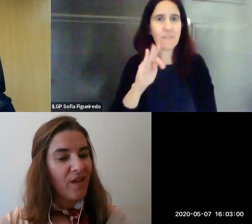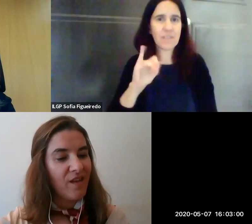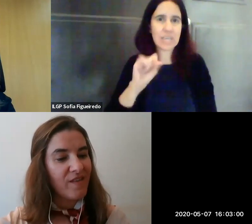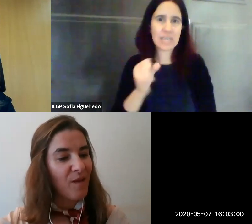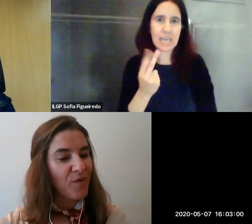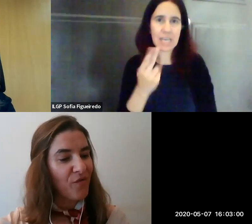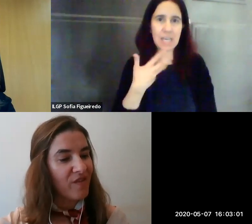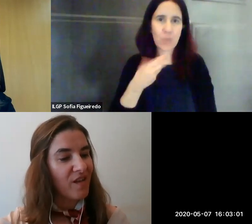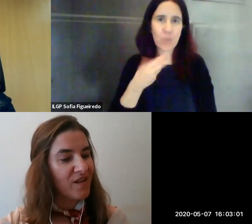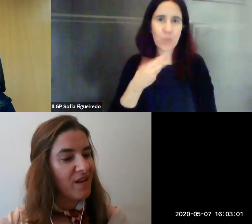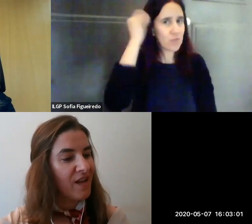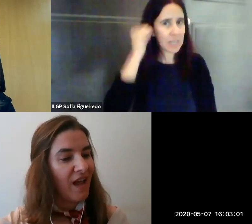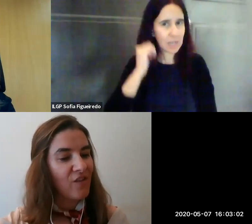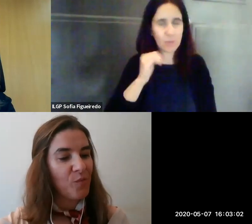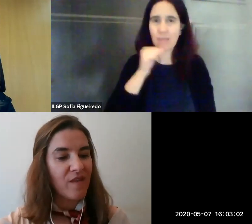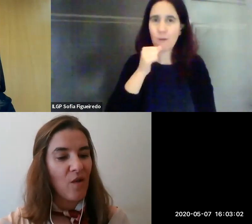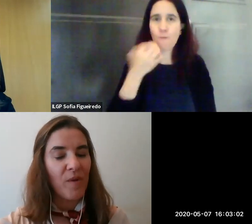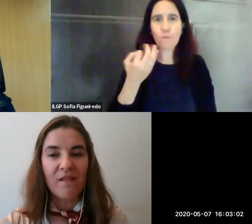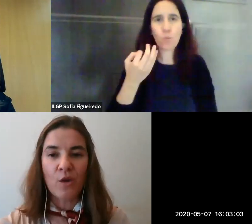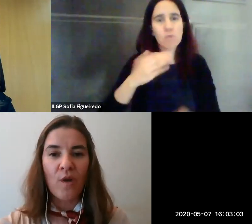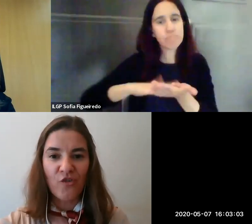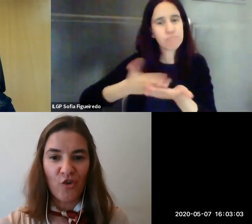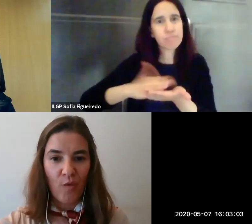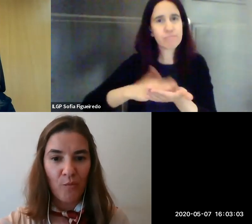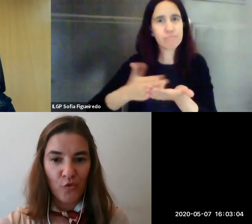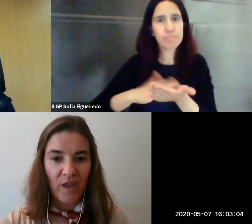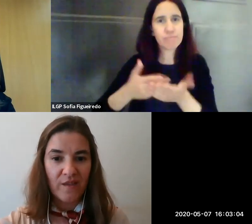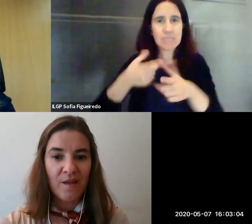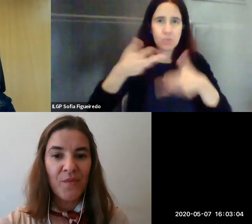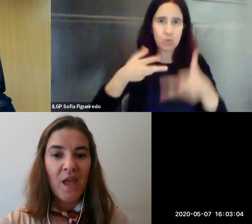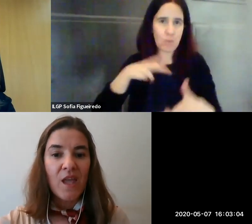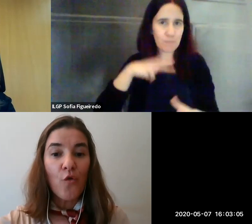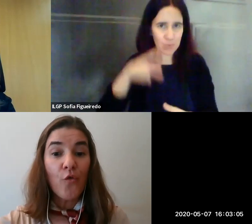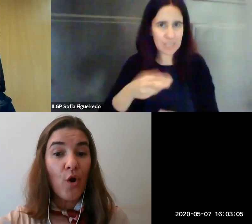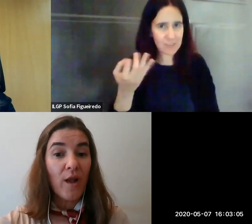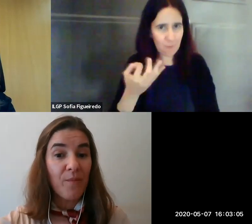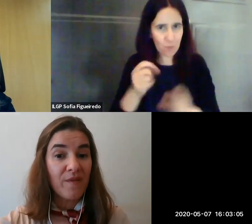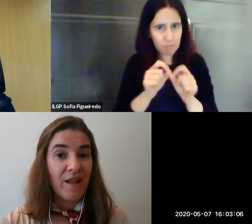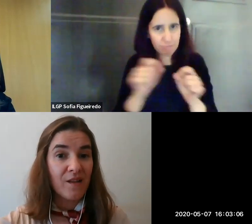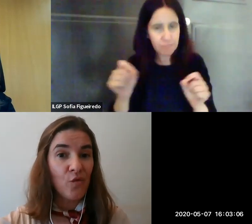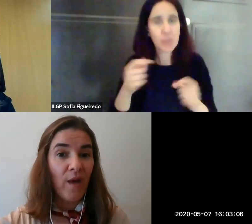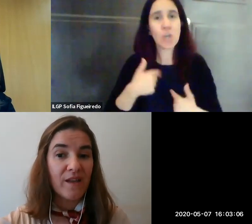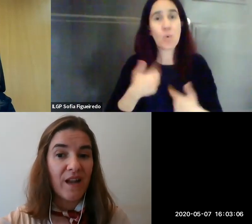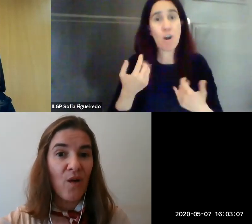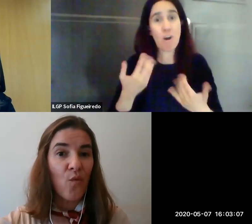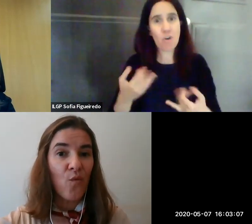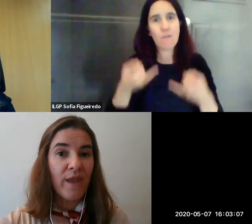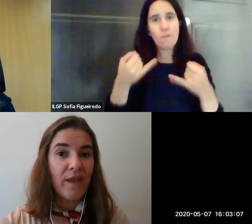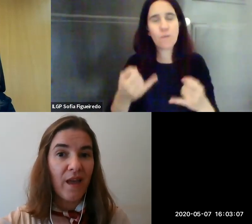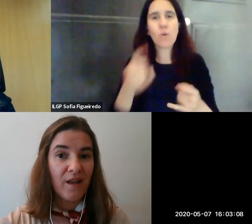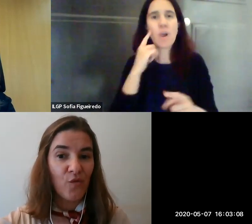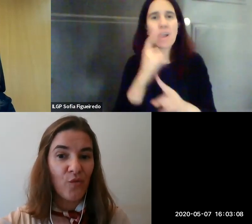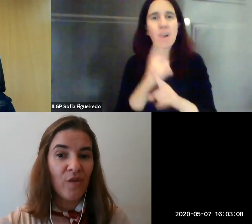esteve sempre a fazer a interpretação para a língua gestual portuguesa. Eu vou agora passar no ecrã